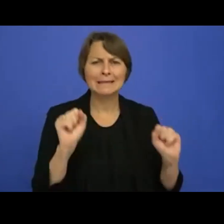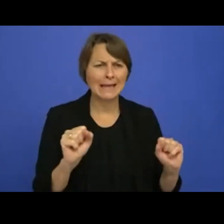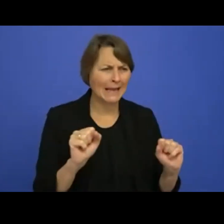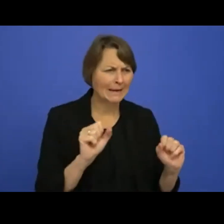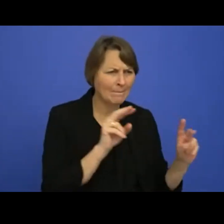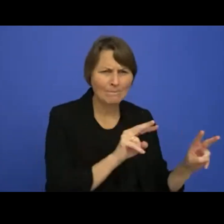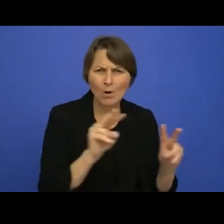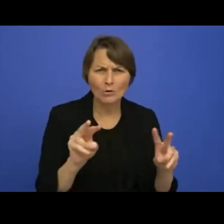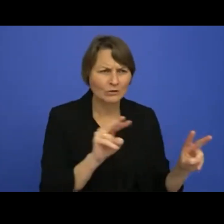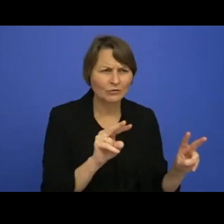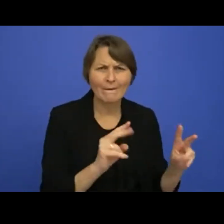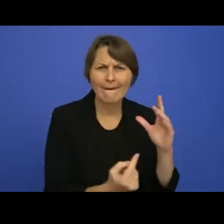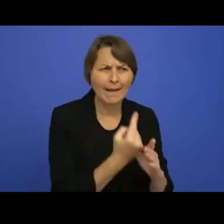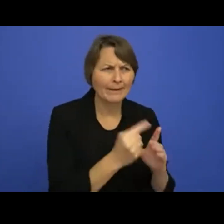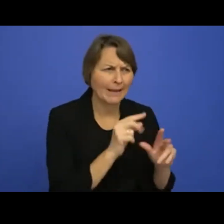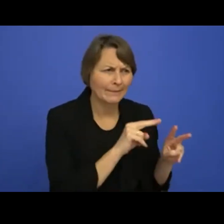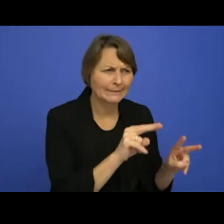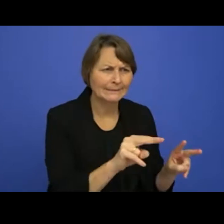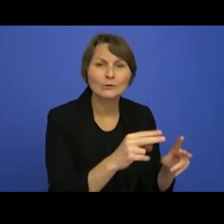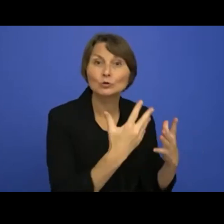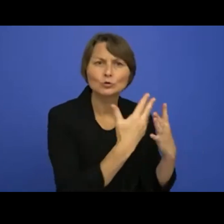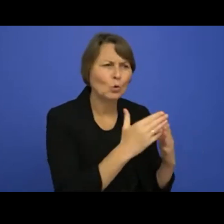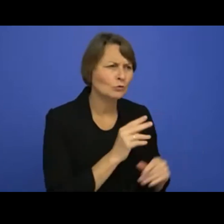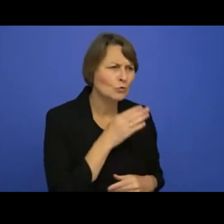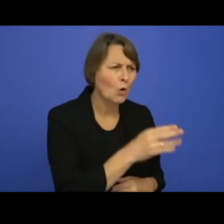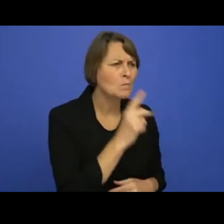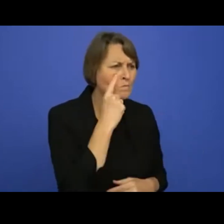d'inspection systémique du système